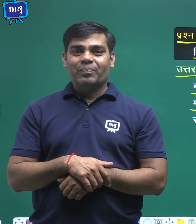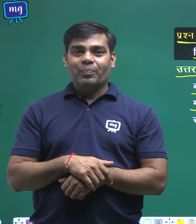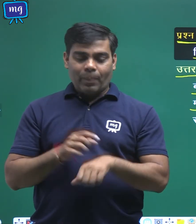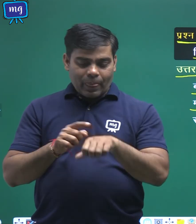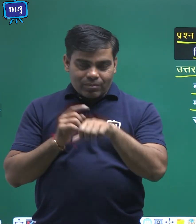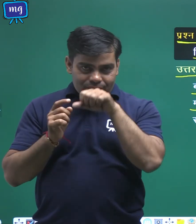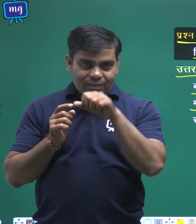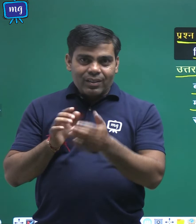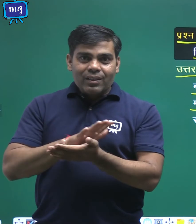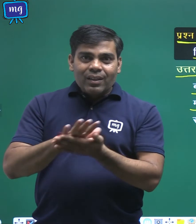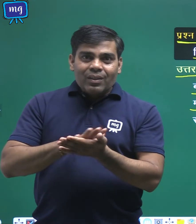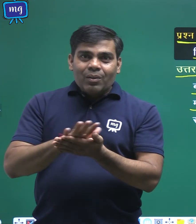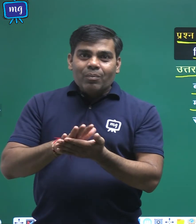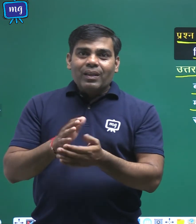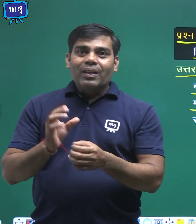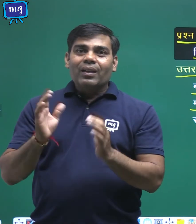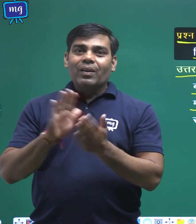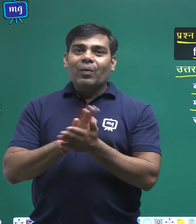चुपड़ी रोटी,